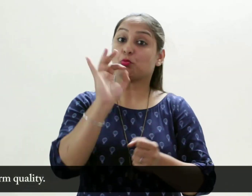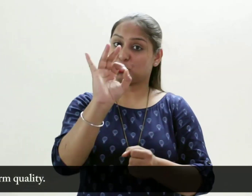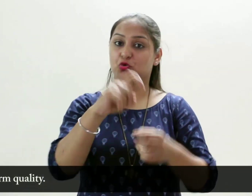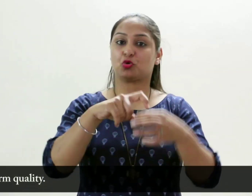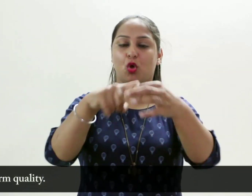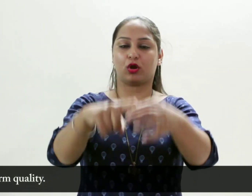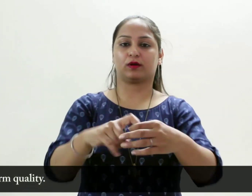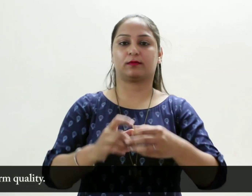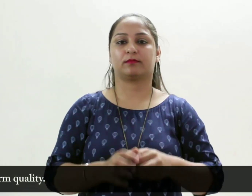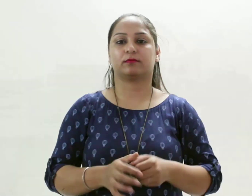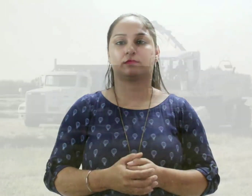समान गुणवत्ता।